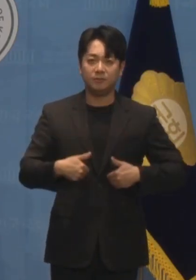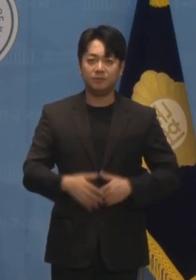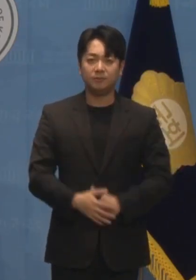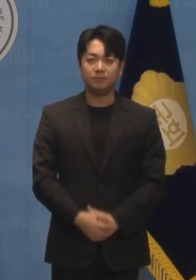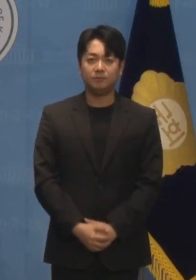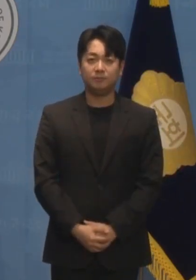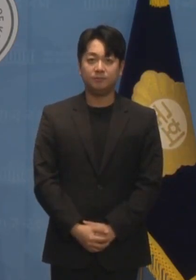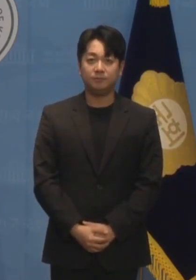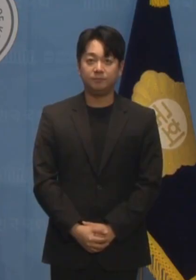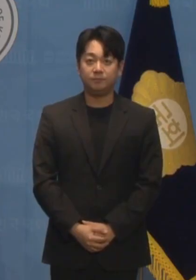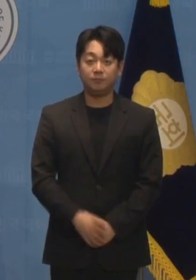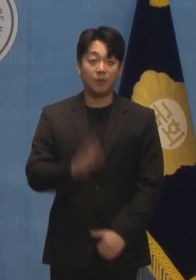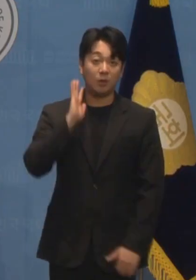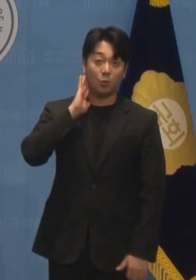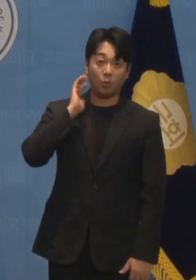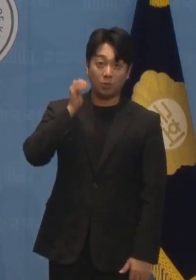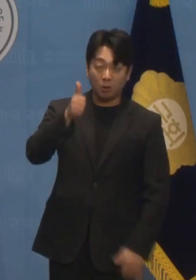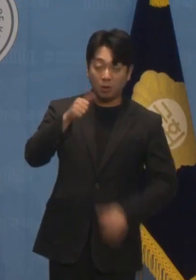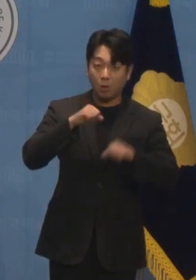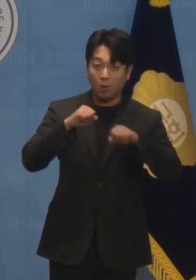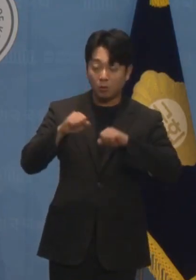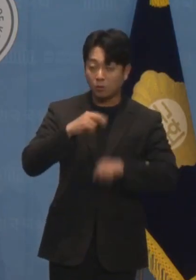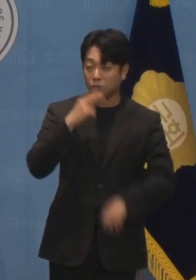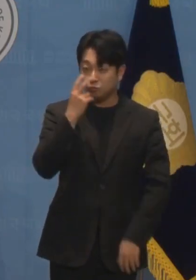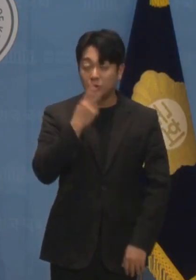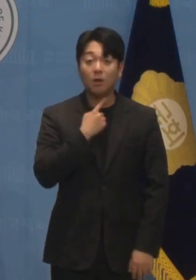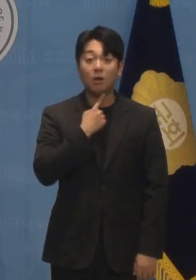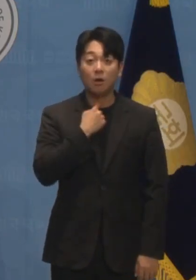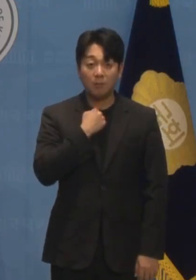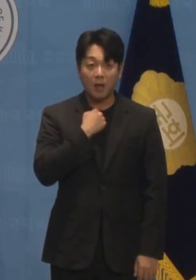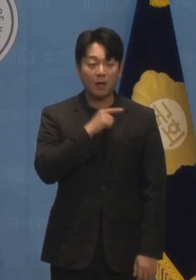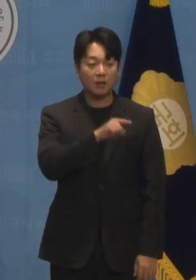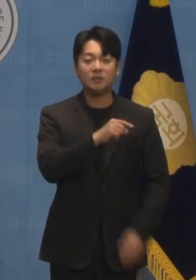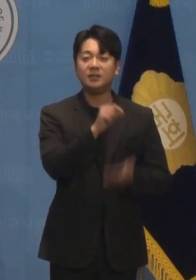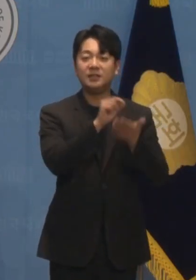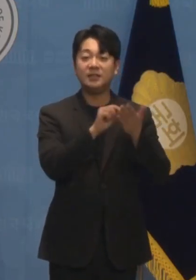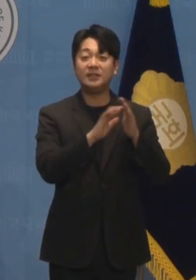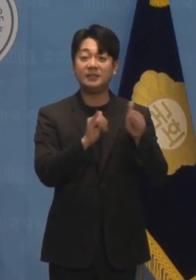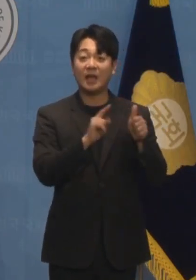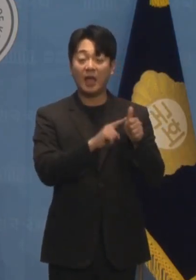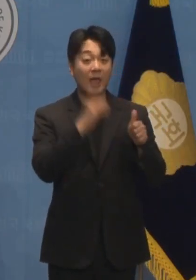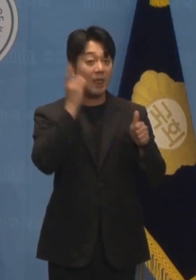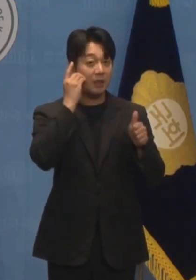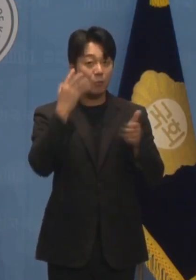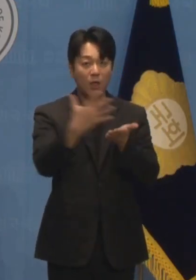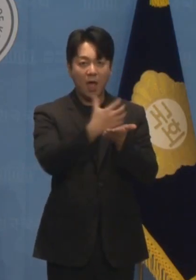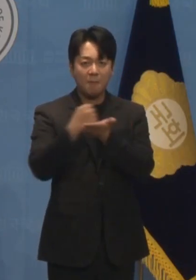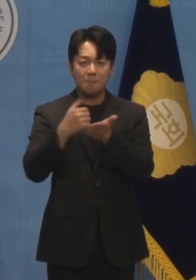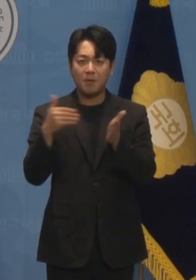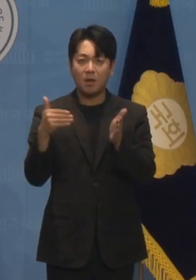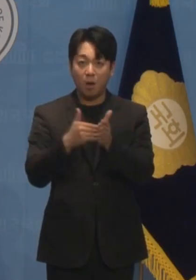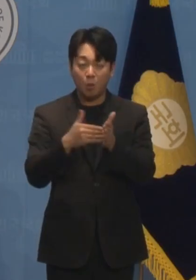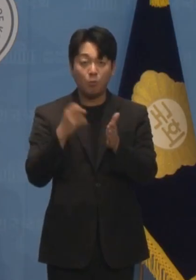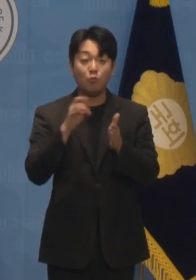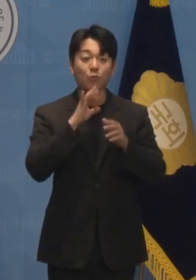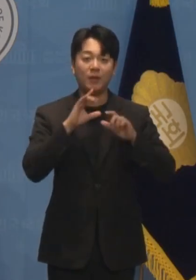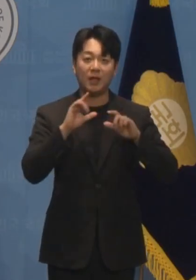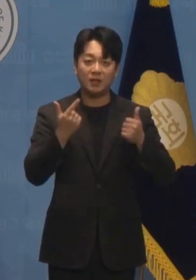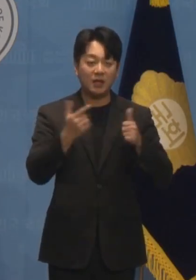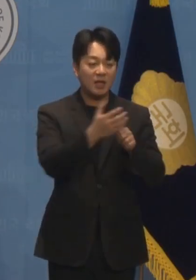대통령의 골프 현장을 취재하던 CBS 기자의 휴대폰을 강탈하고 심지어 해당 기자를 입건한